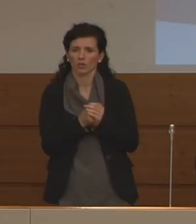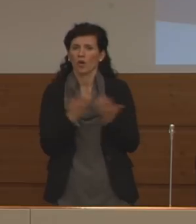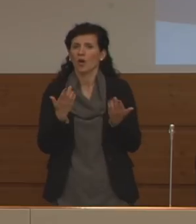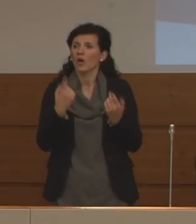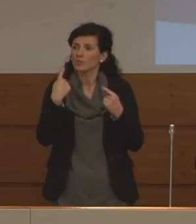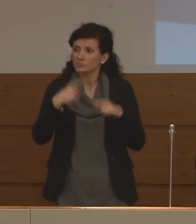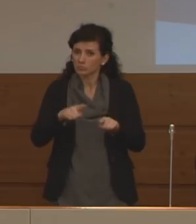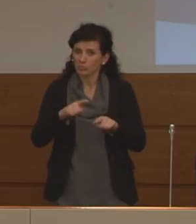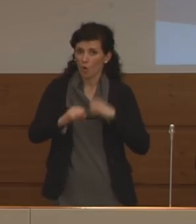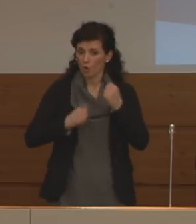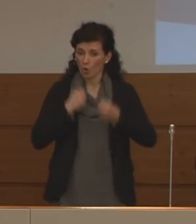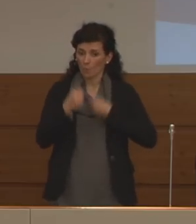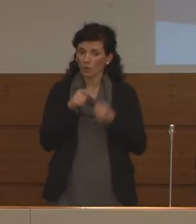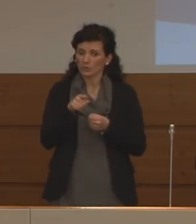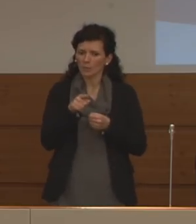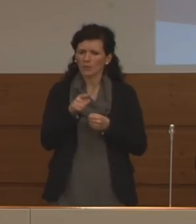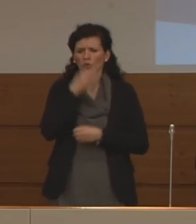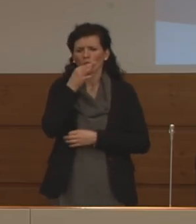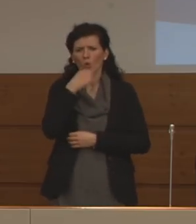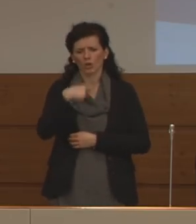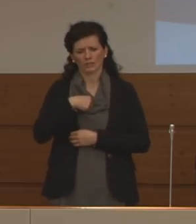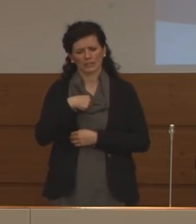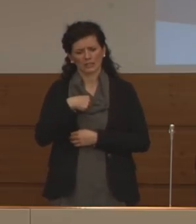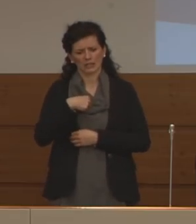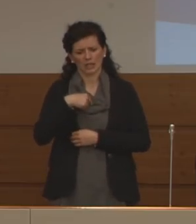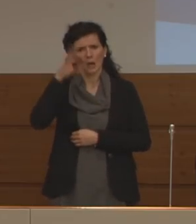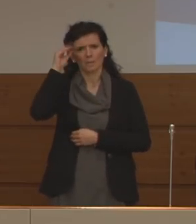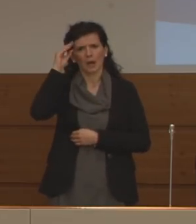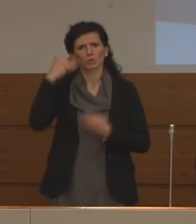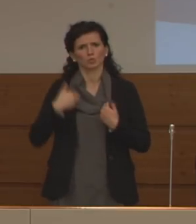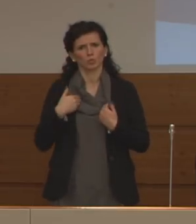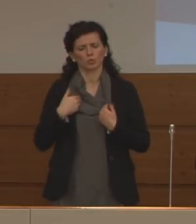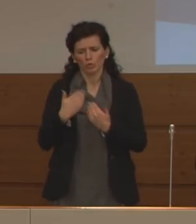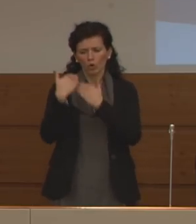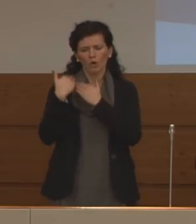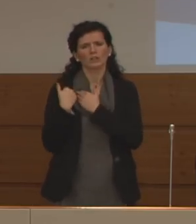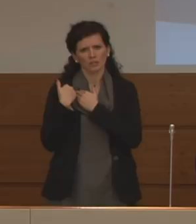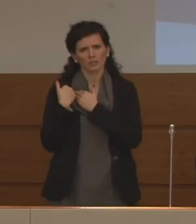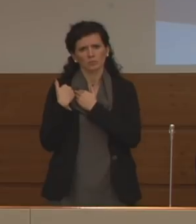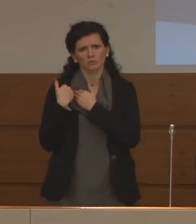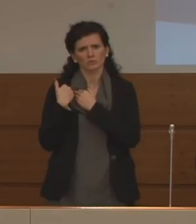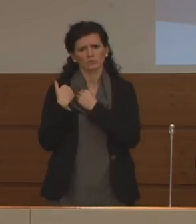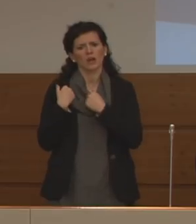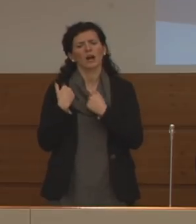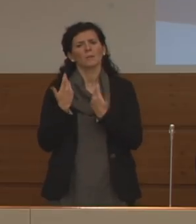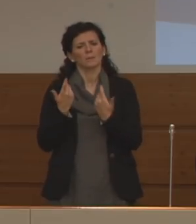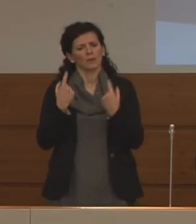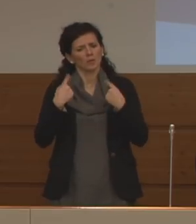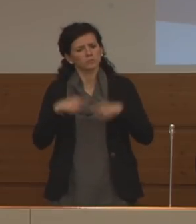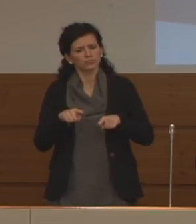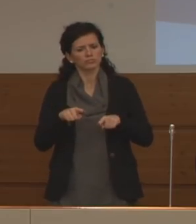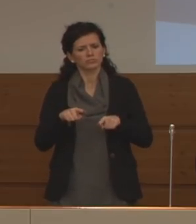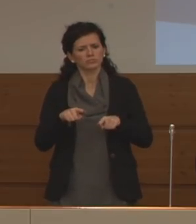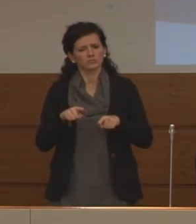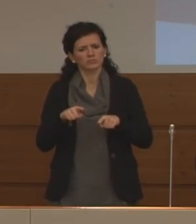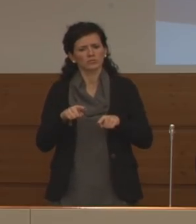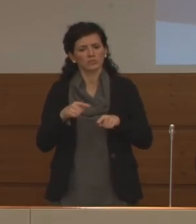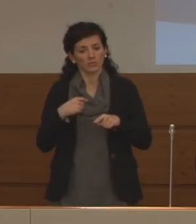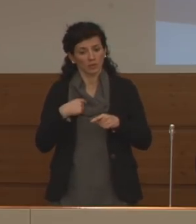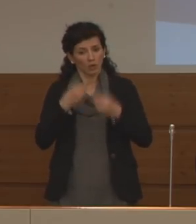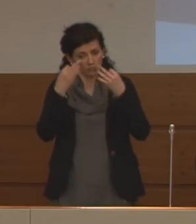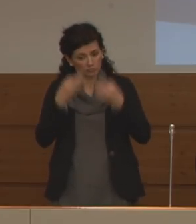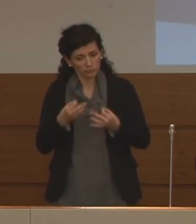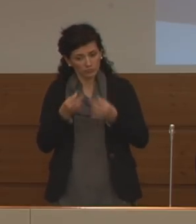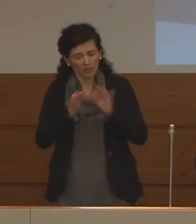maturità io personalmente la ritengo straordinariamente incomiabile perché